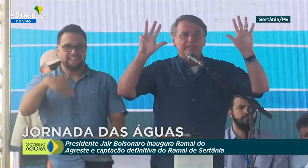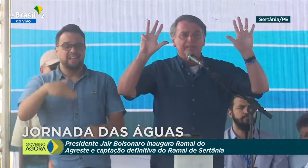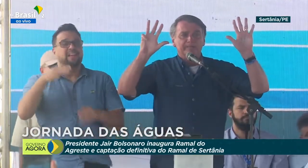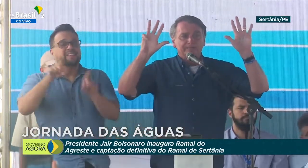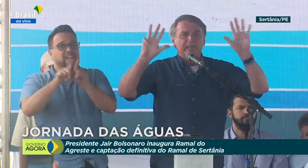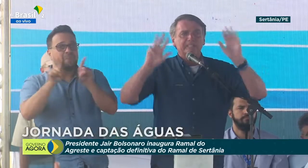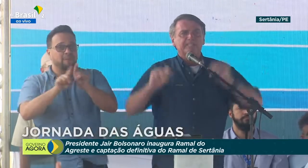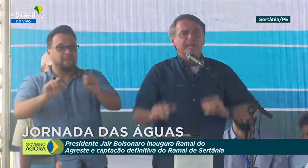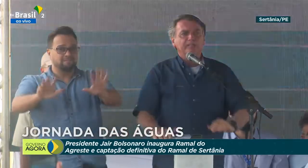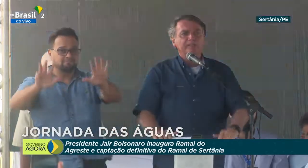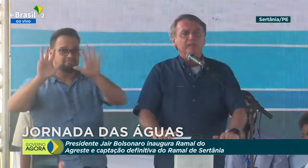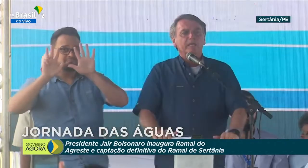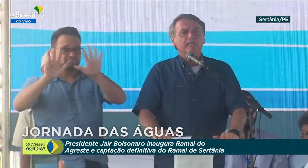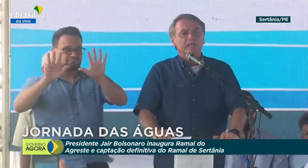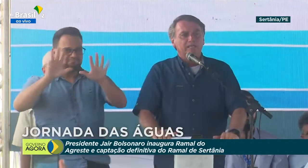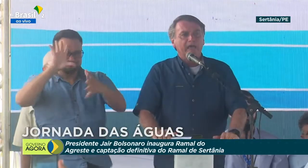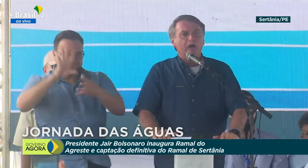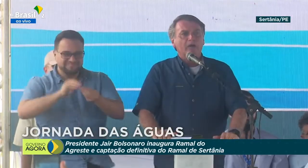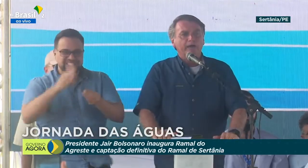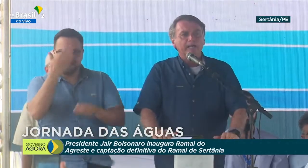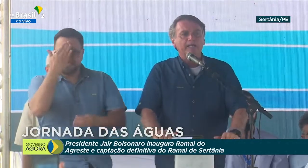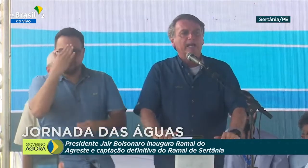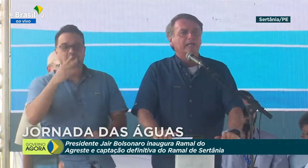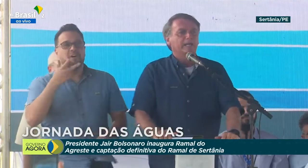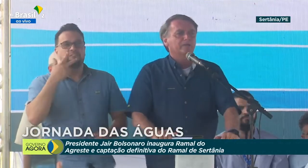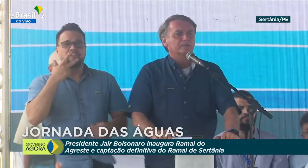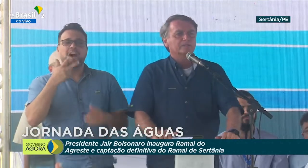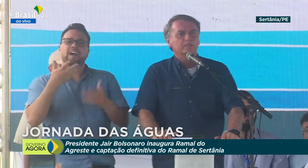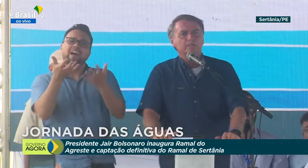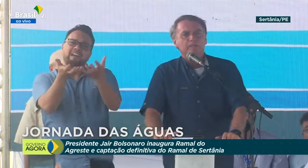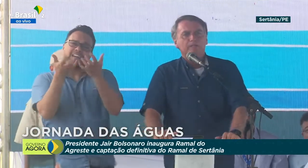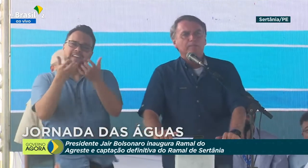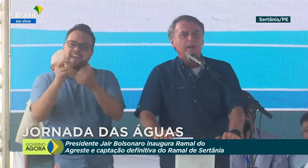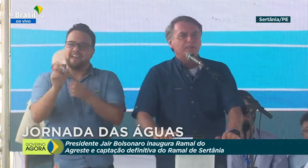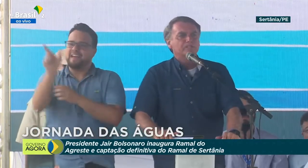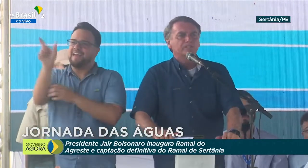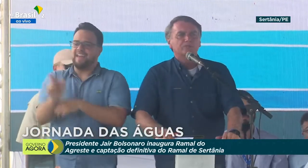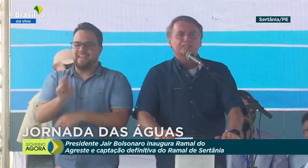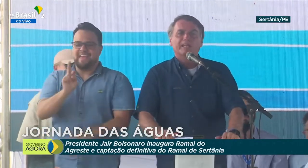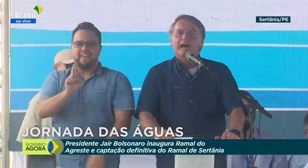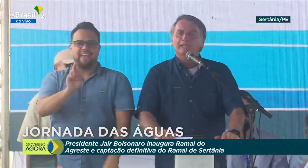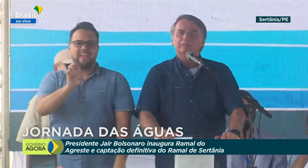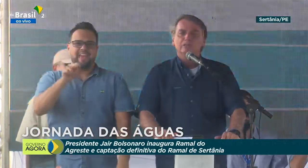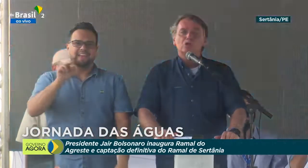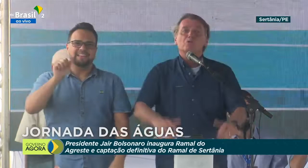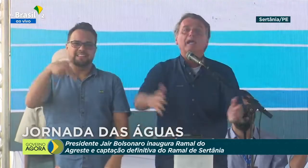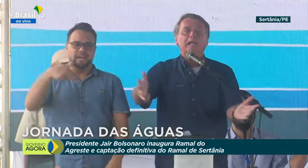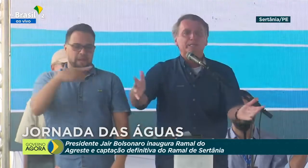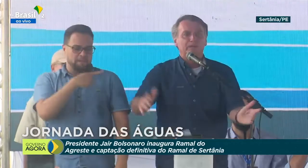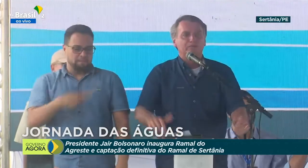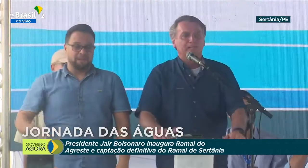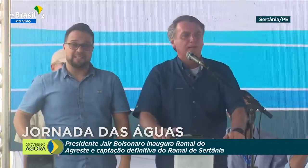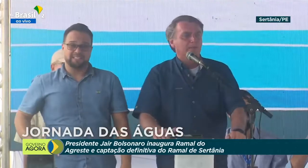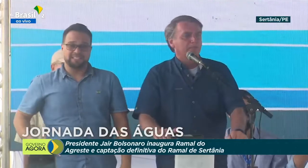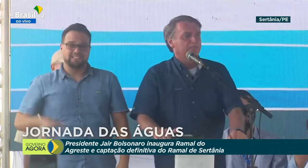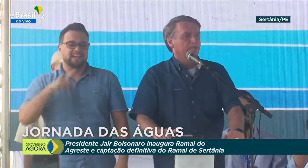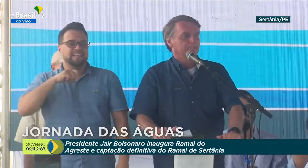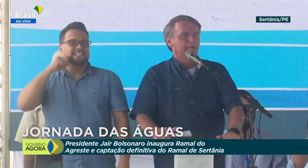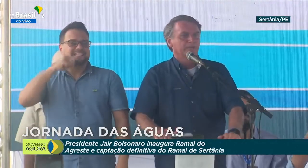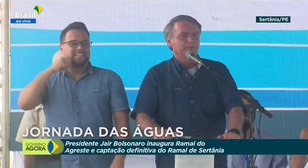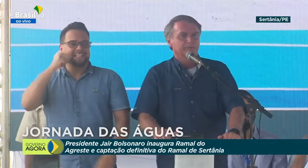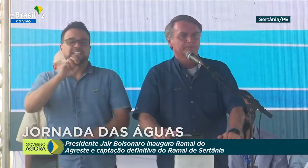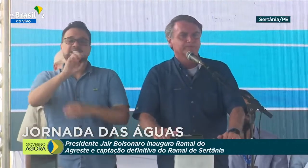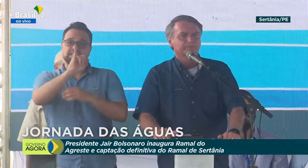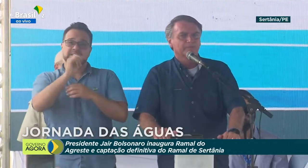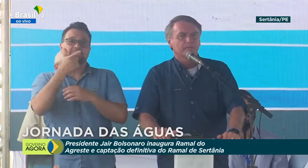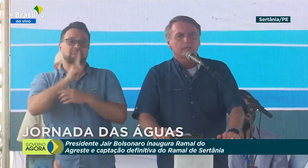aquele cara vem dizendo que quer o Renan Calheiros presidindo o Senado com a eleição dele a presidente